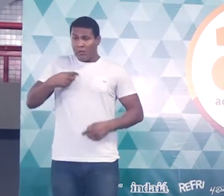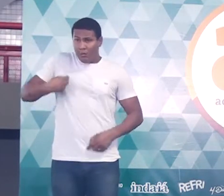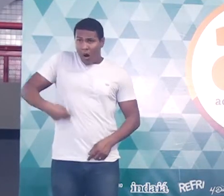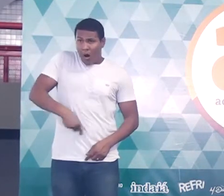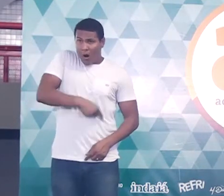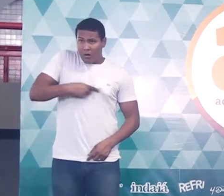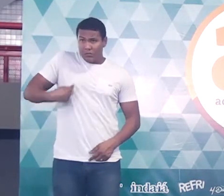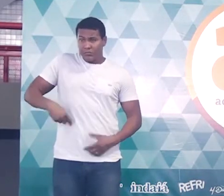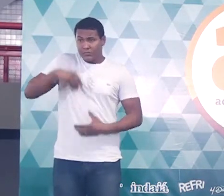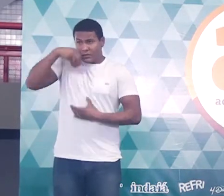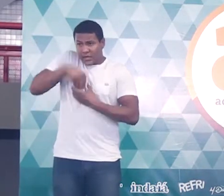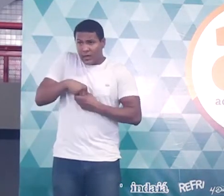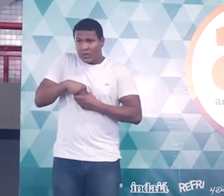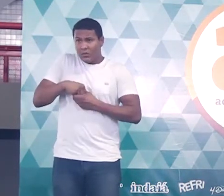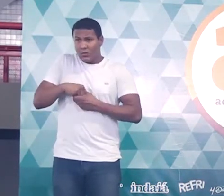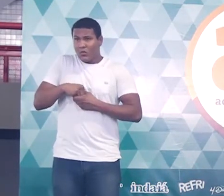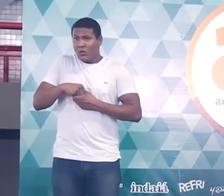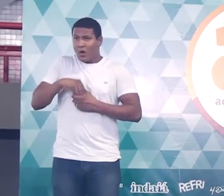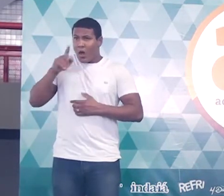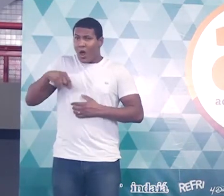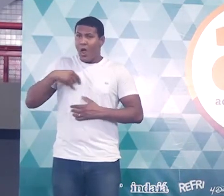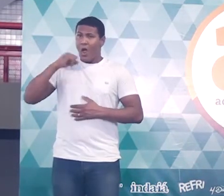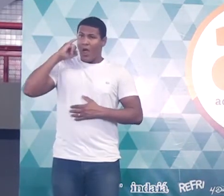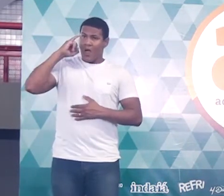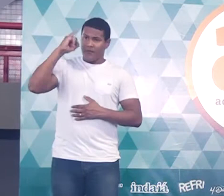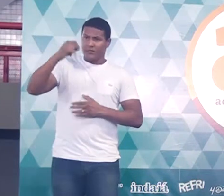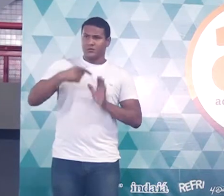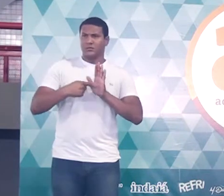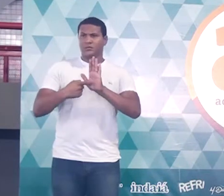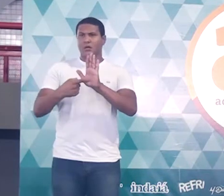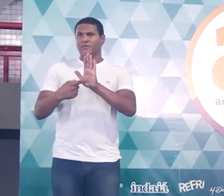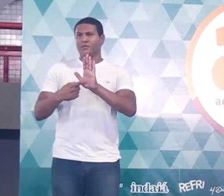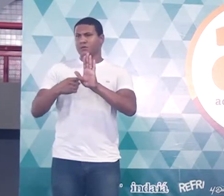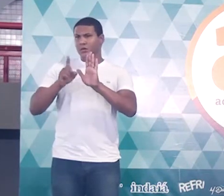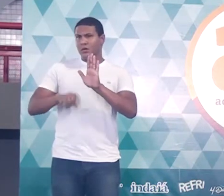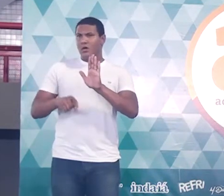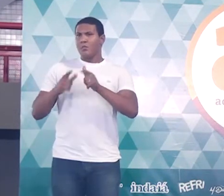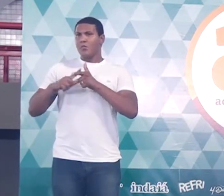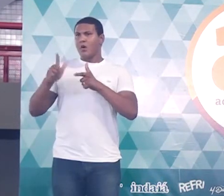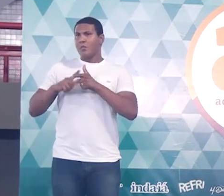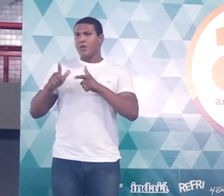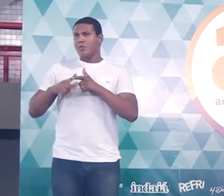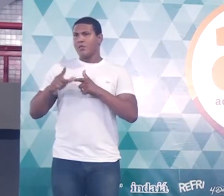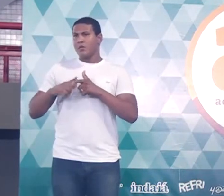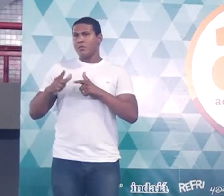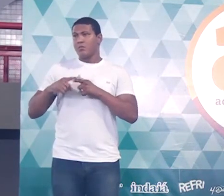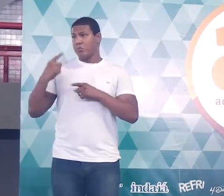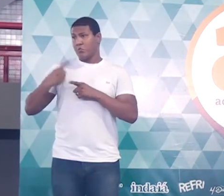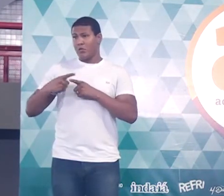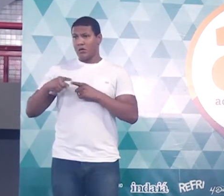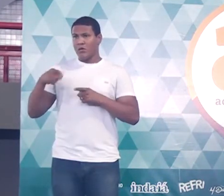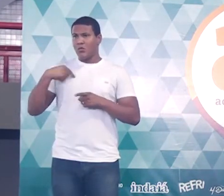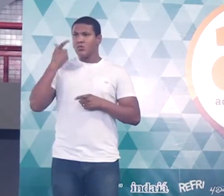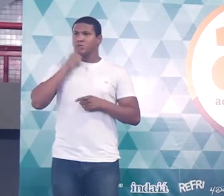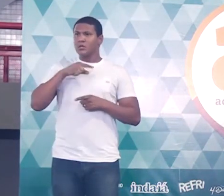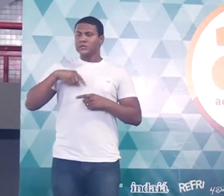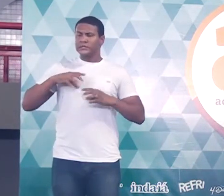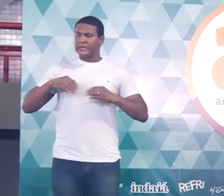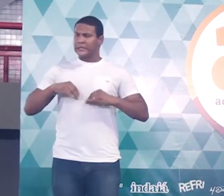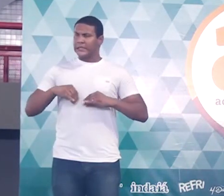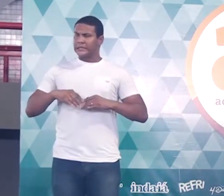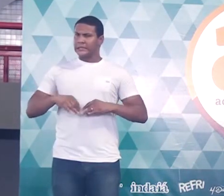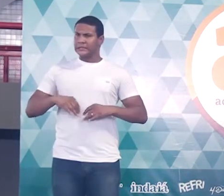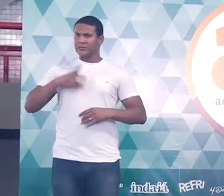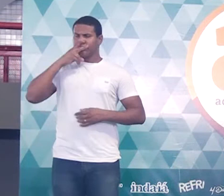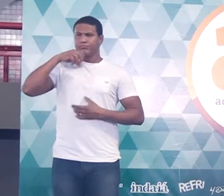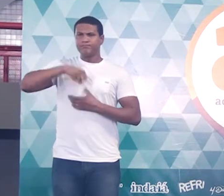ele está conseguindo tratar aquele micro-organismo, que é matar aquele micro-organismo com temperatura alta.